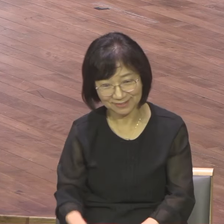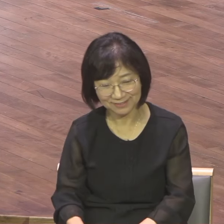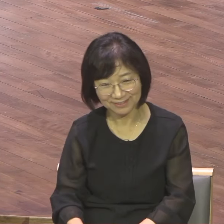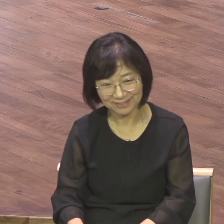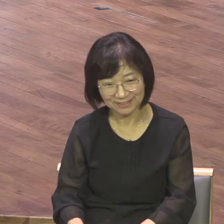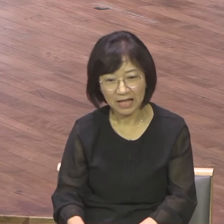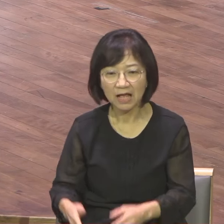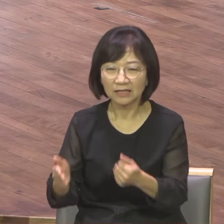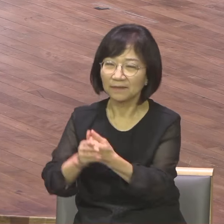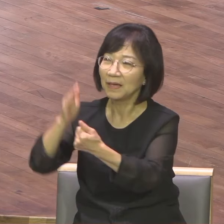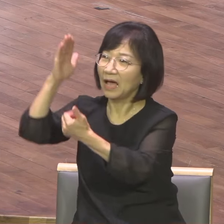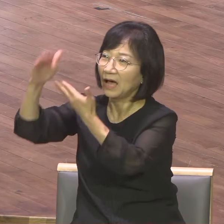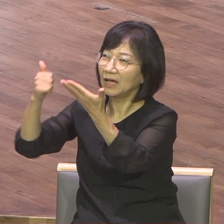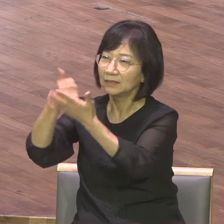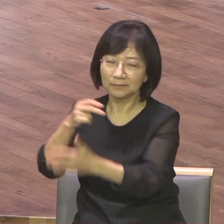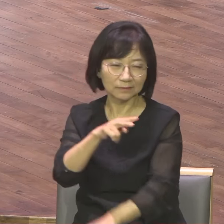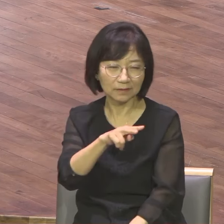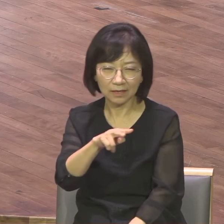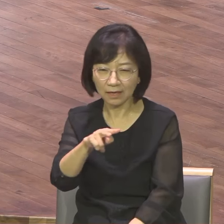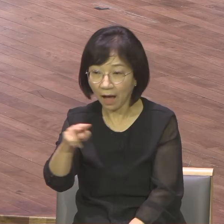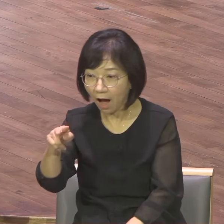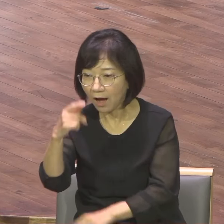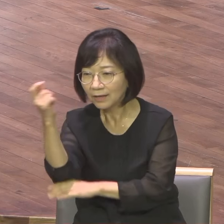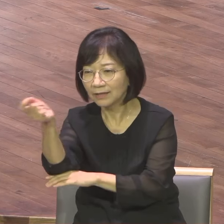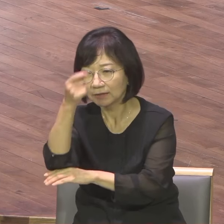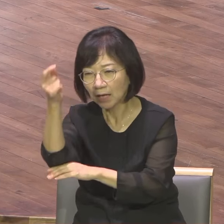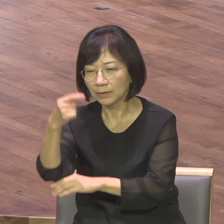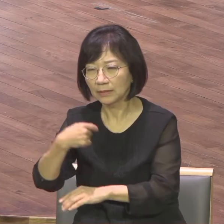하나님 마음에 맞는 사람, 이 다윗.